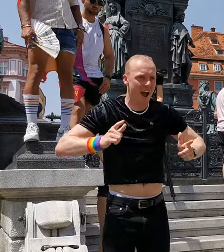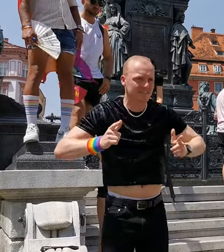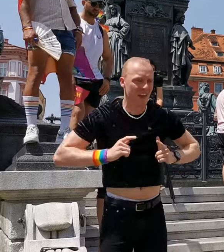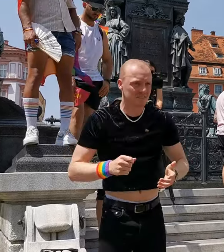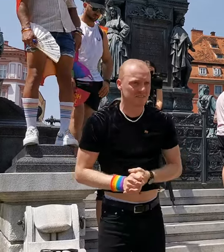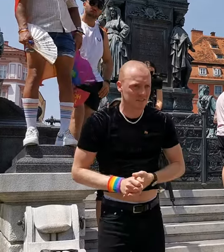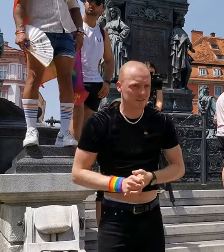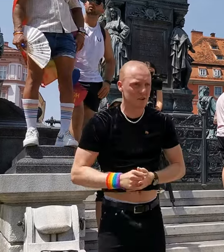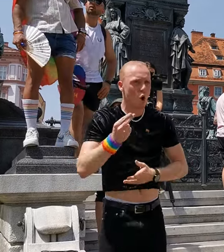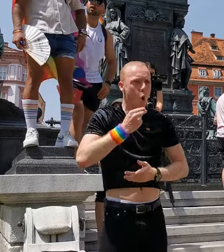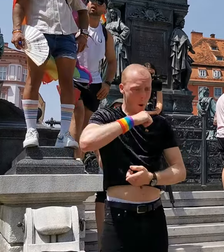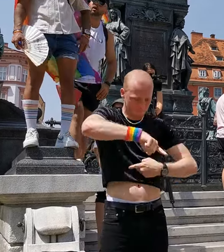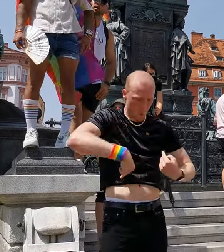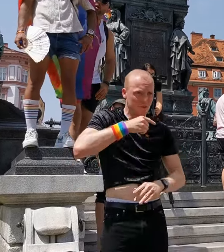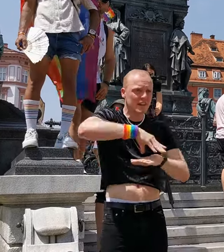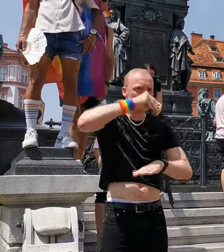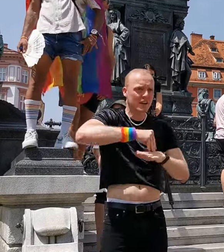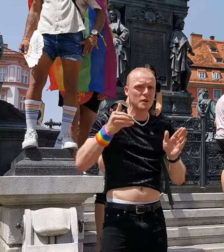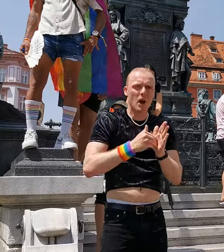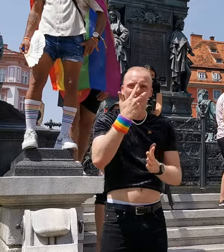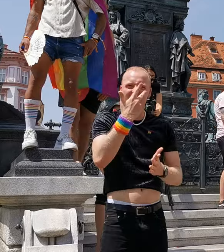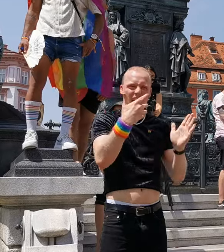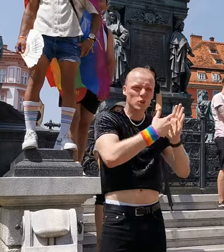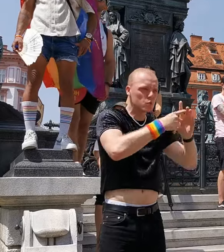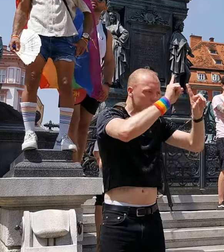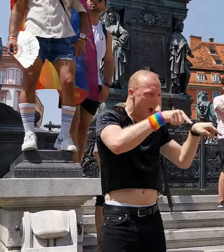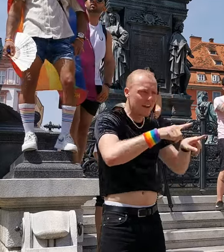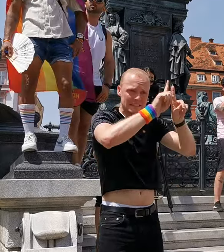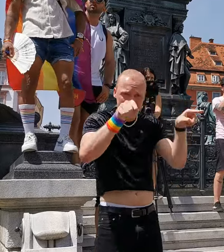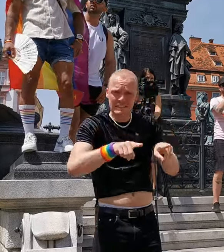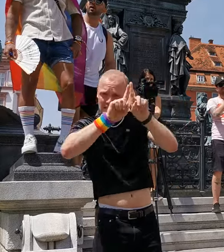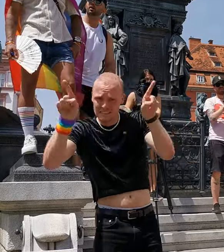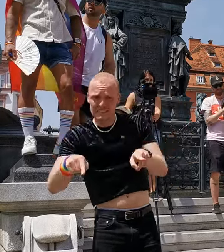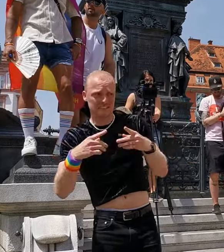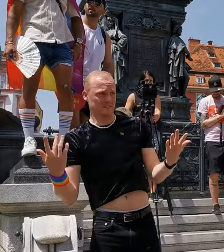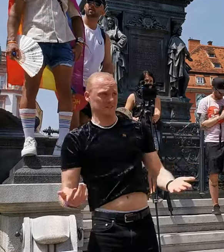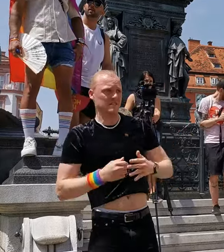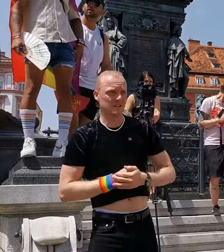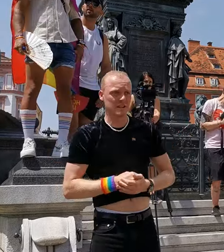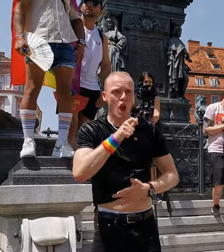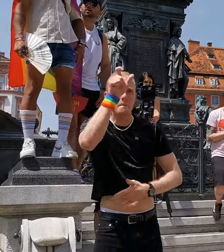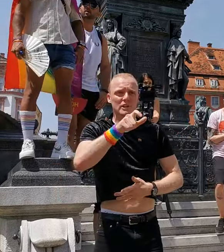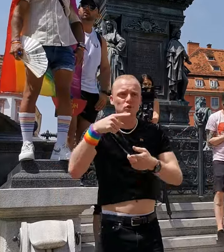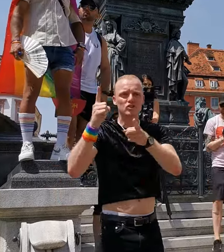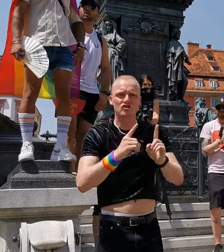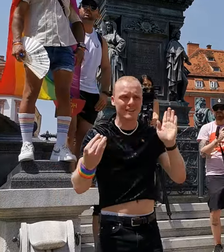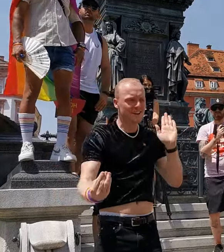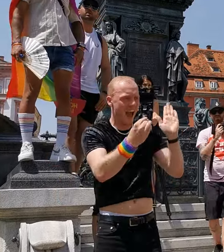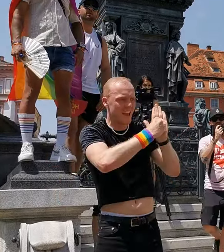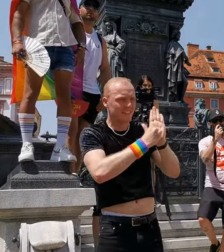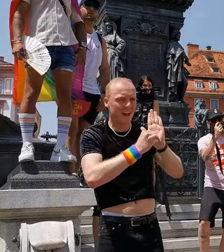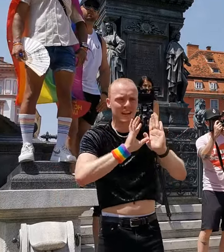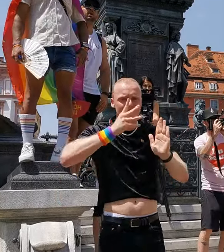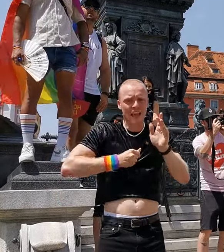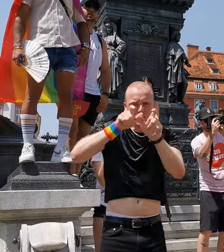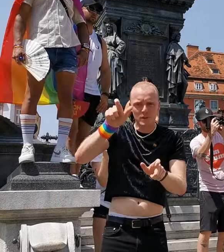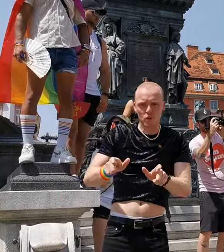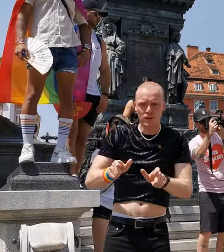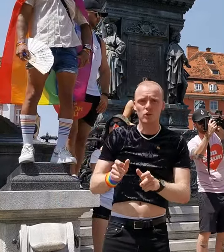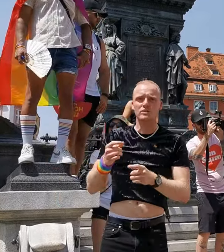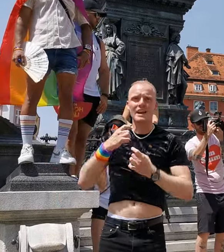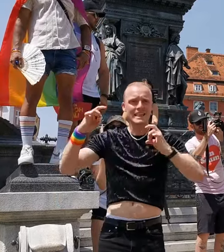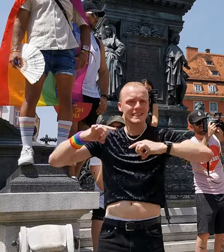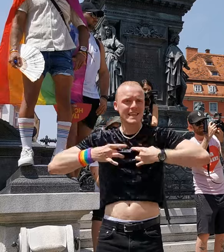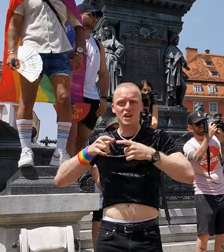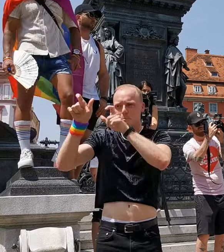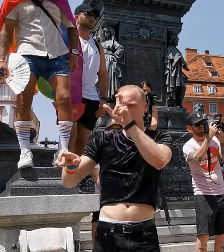noch 3 Gutachten notwendig. Der neue Personenstandseintrag gilt weder für Nichtbinäre noch für Transmenschen. Und